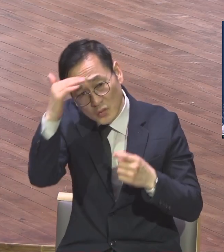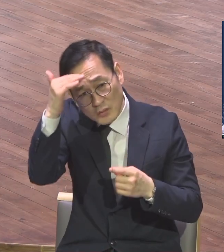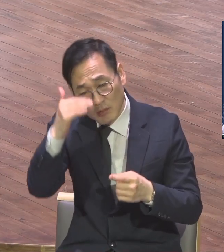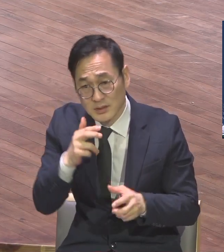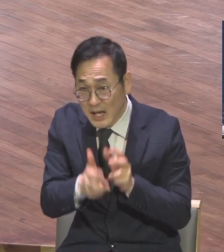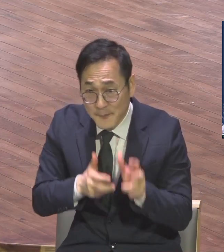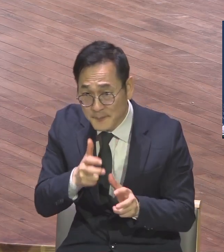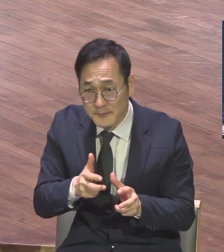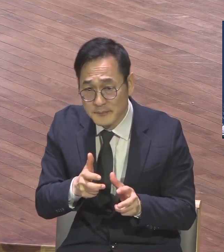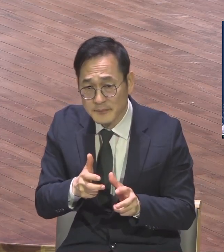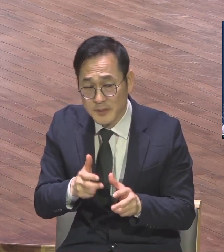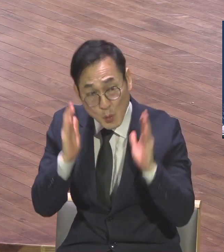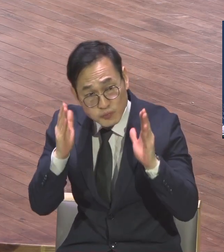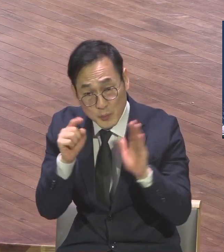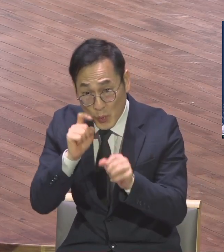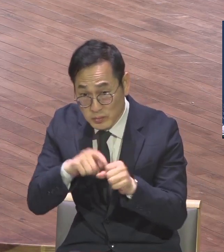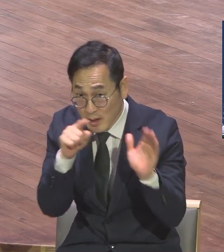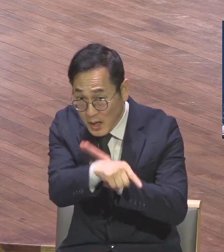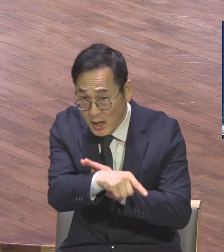아니었어요. 여행 가는 것도